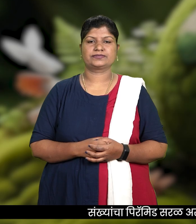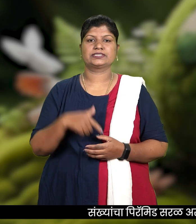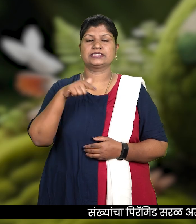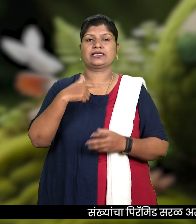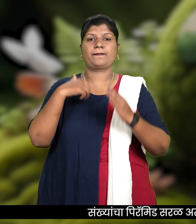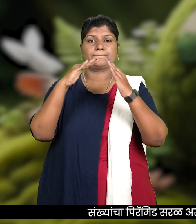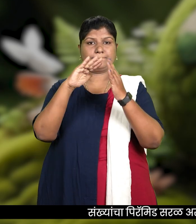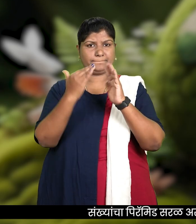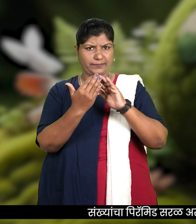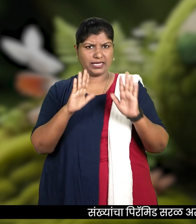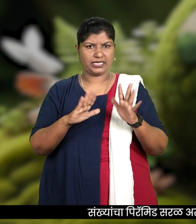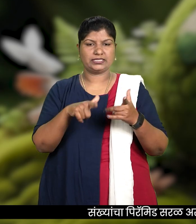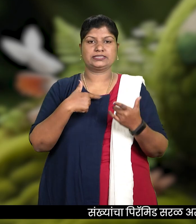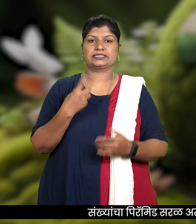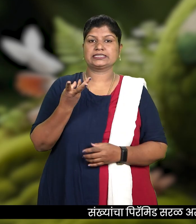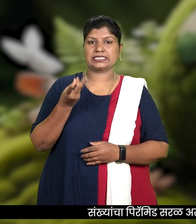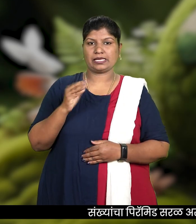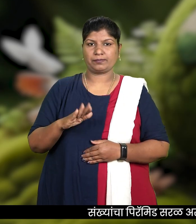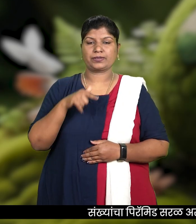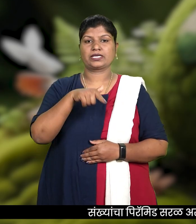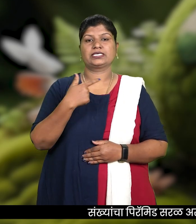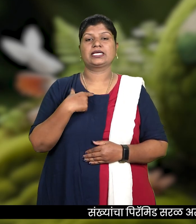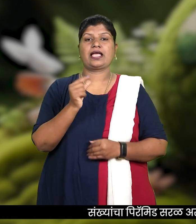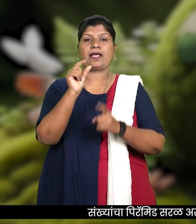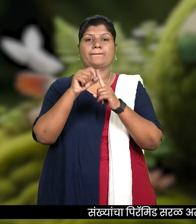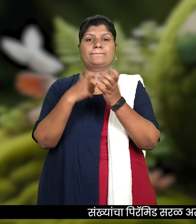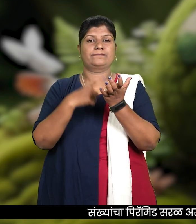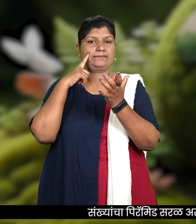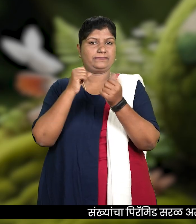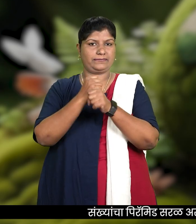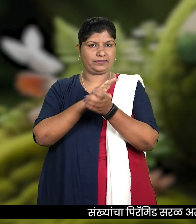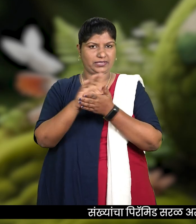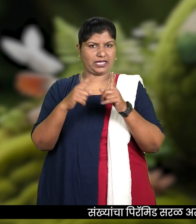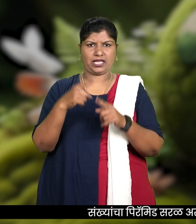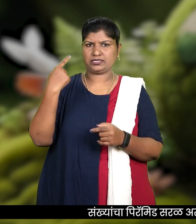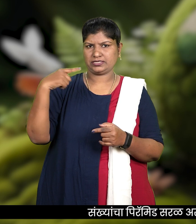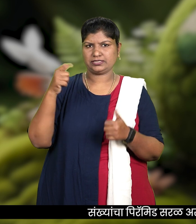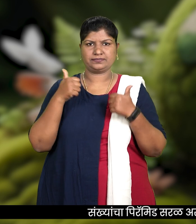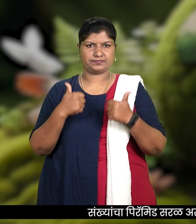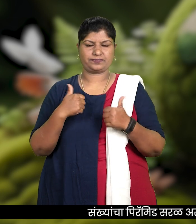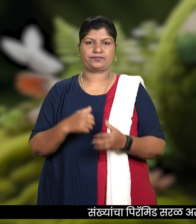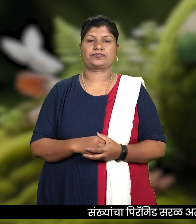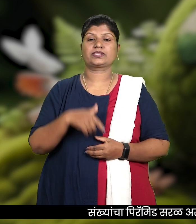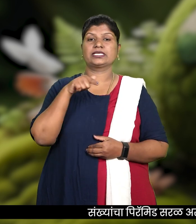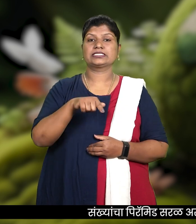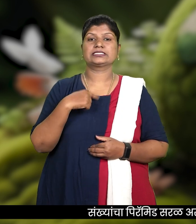संख्यांचा पिरामिड सरळ असेल, कारण सलग ट्रॉफिक स्तरावरील व्यक्तींची संख्या कमी होत आहेत.